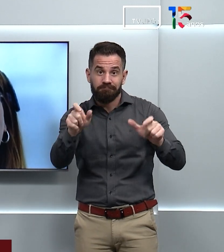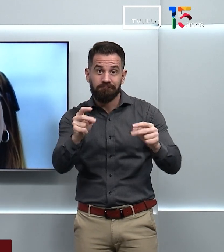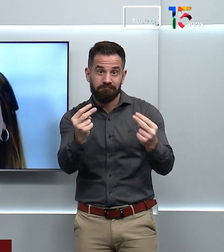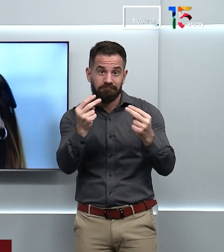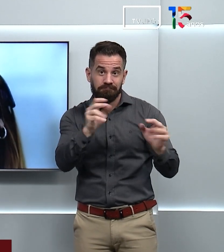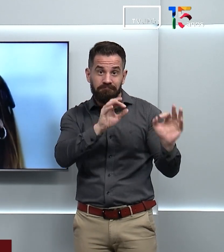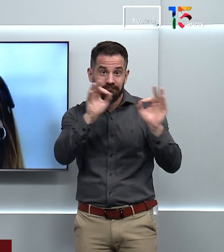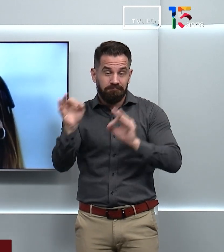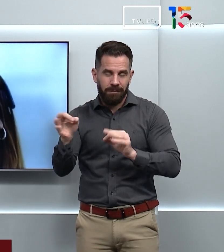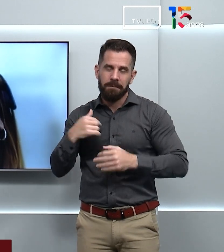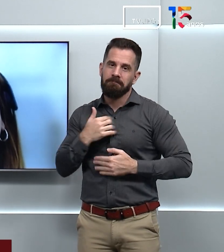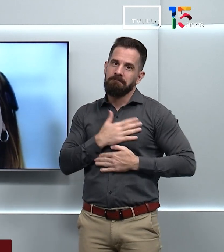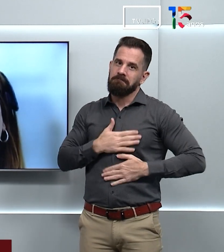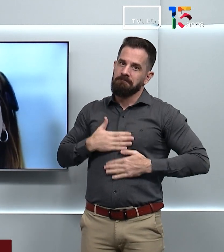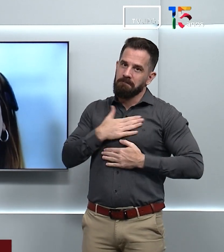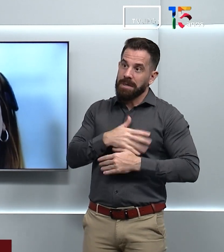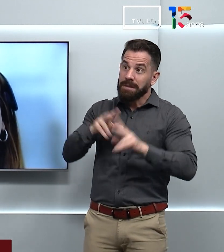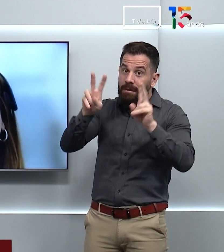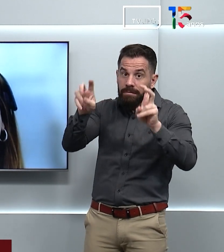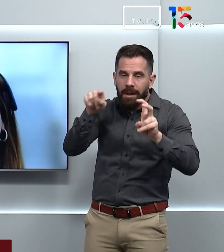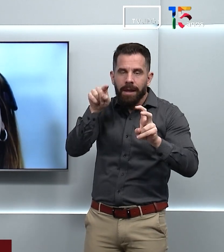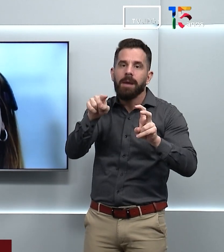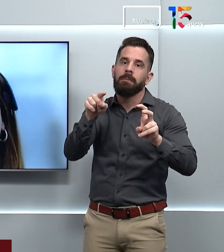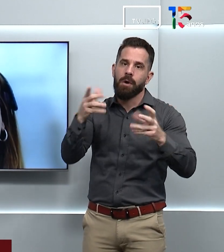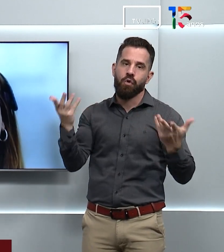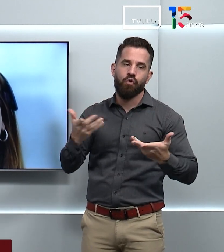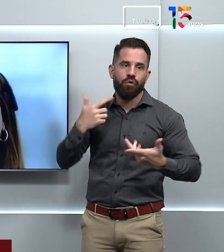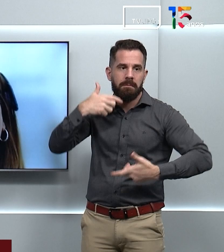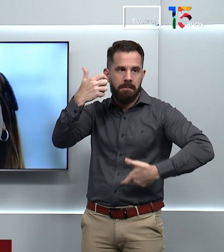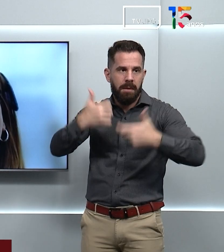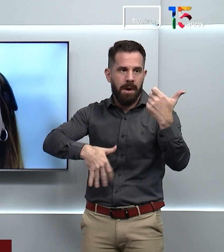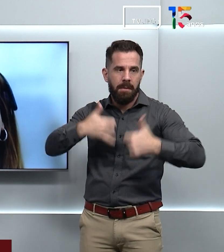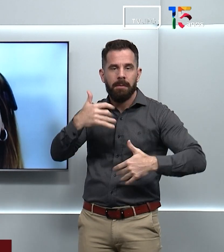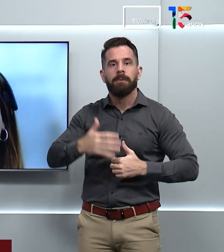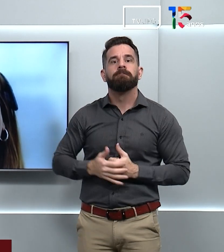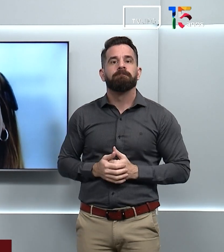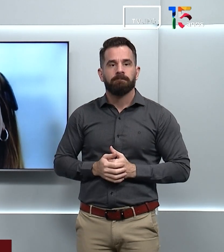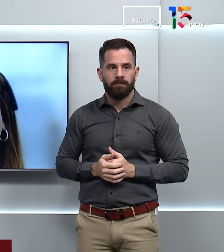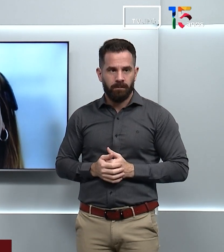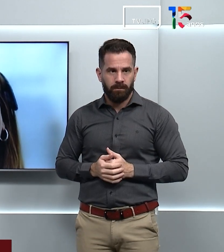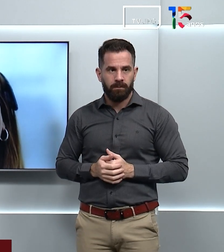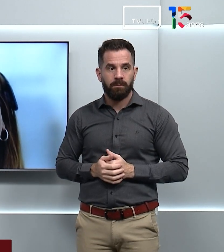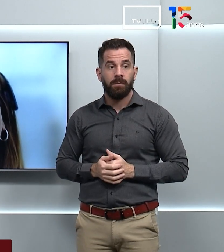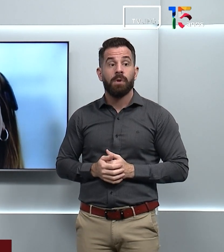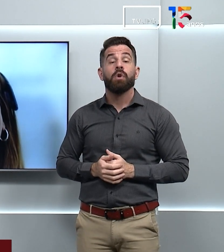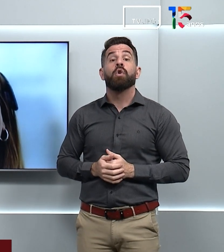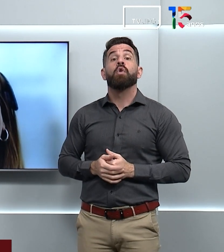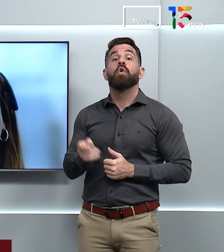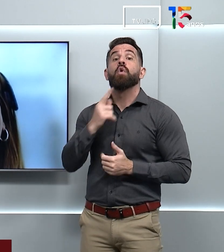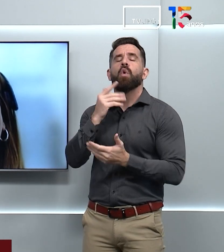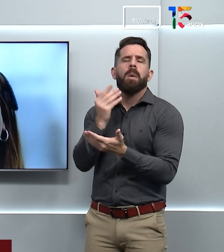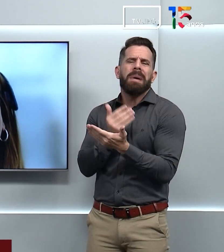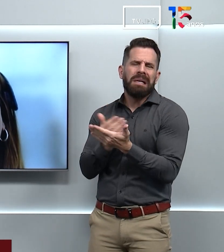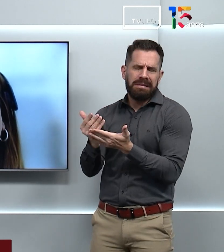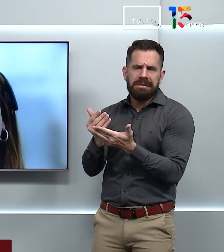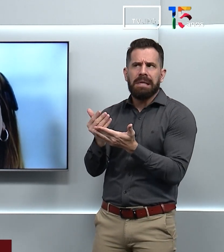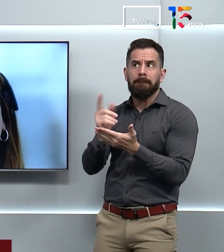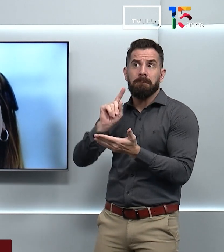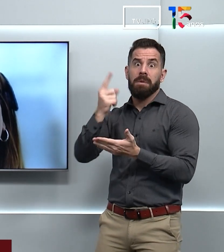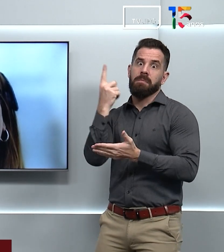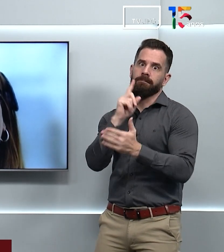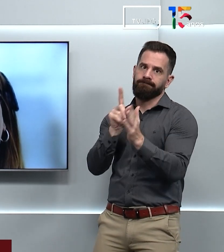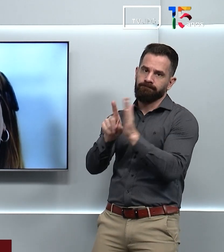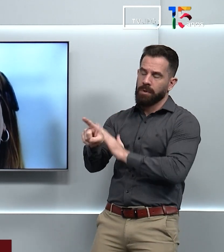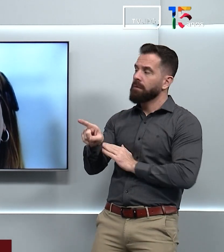prazer estar aqui para falar de um tema tão importante como esse. Bom, para a gente começar falando sobre esse assunto, qual é a opinião